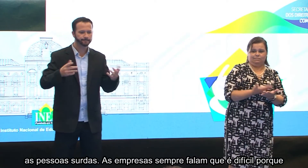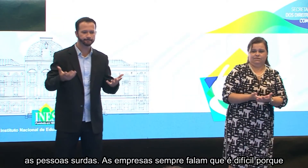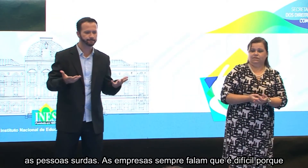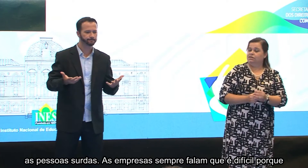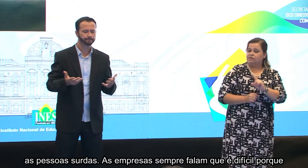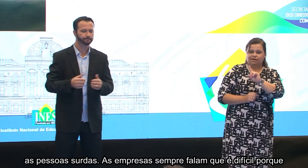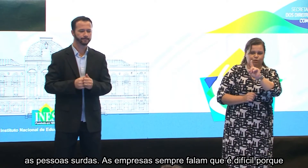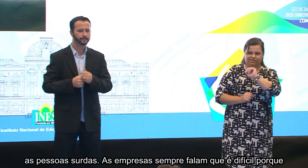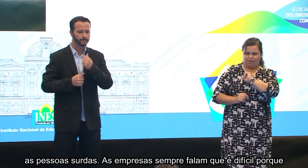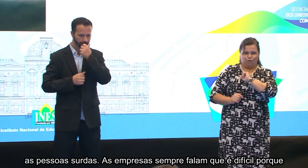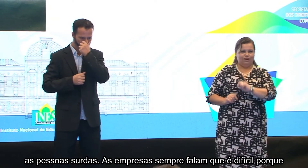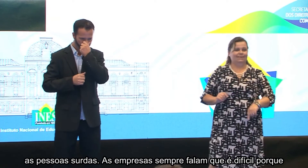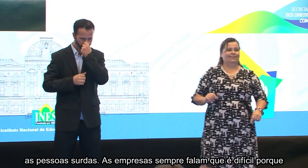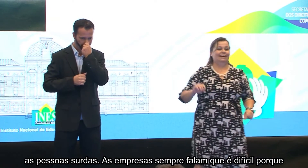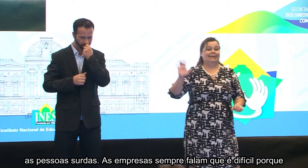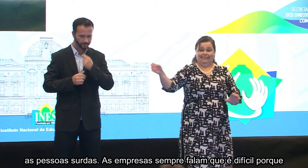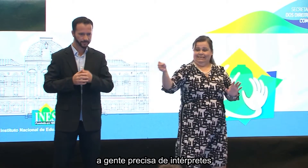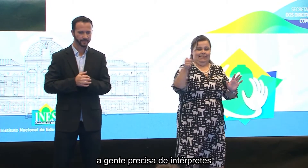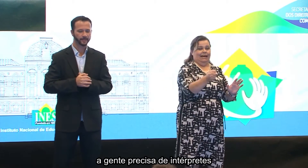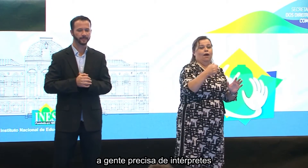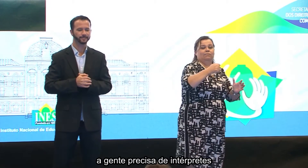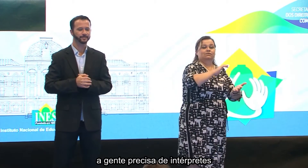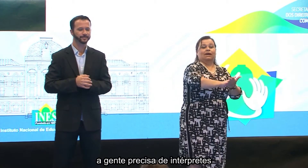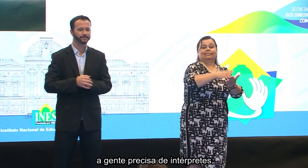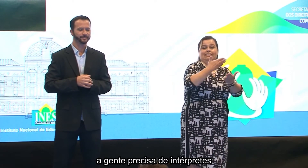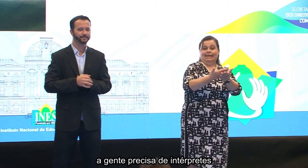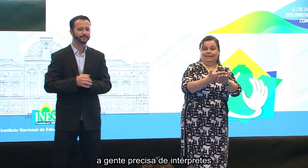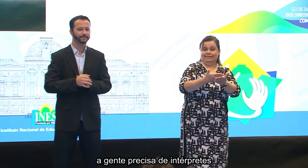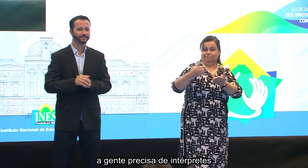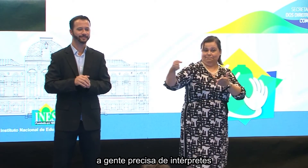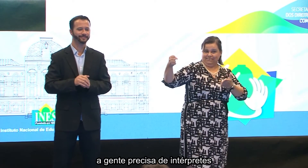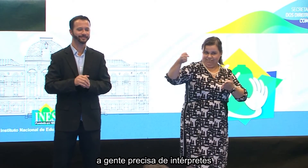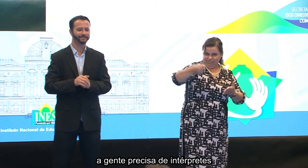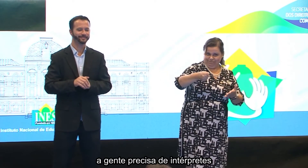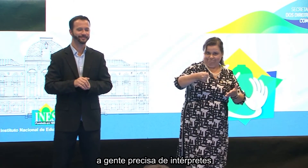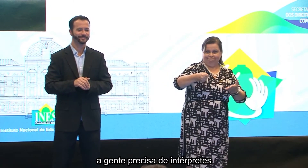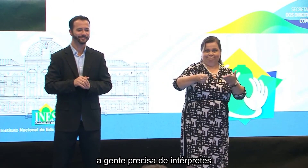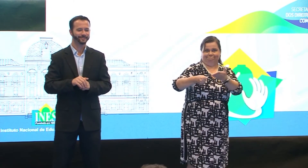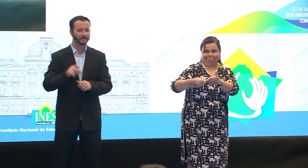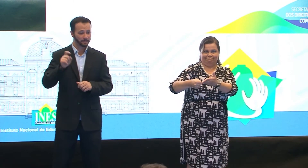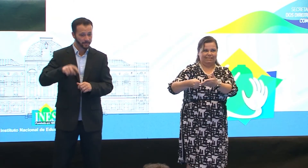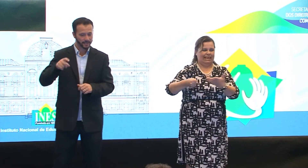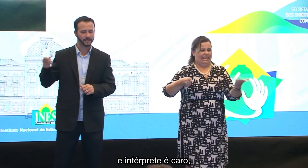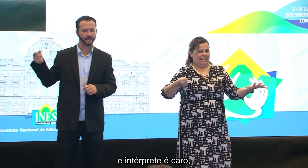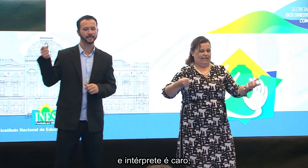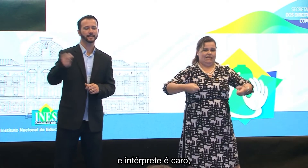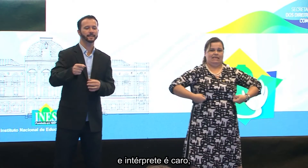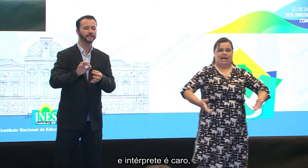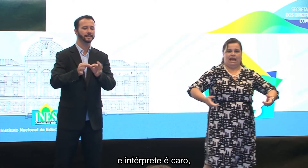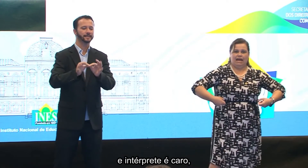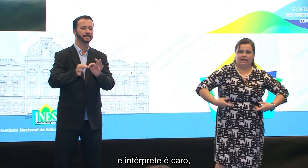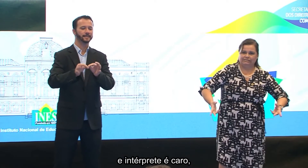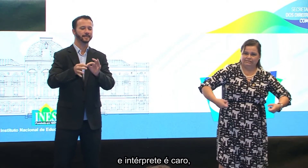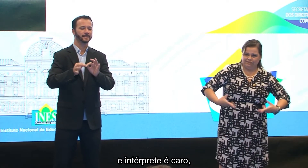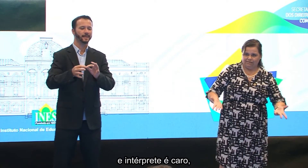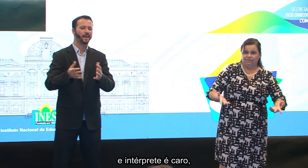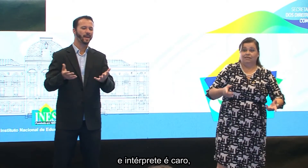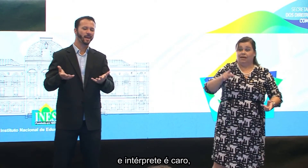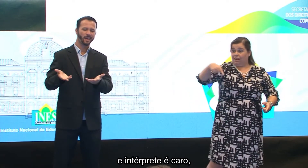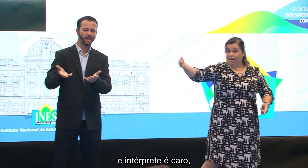falam, é difícil porque a gente precisa de intérprete. Tem que chamar intérprete. E